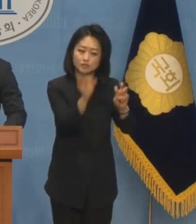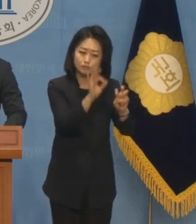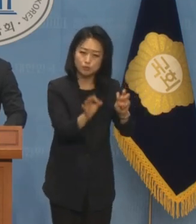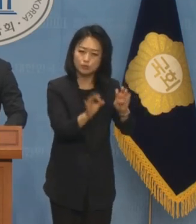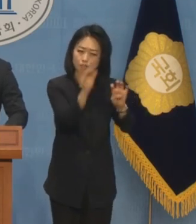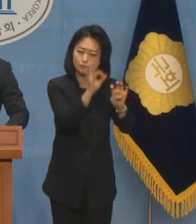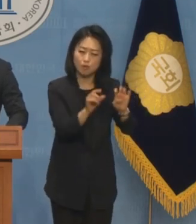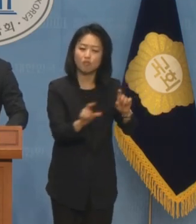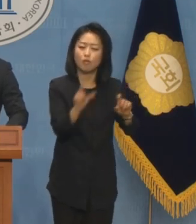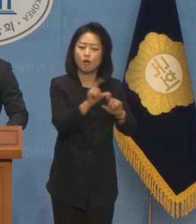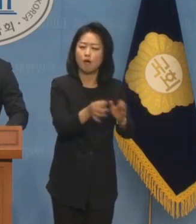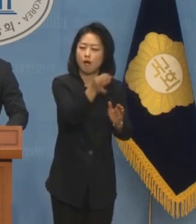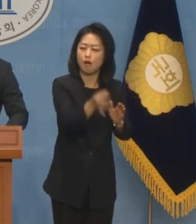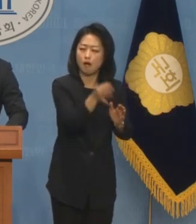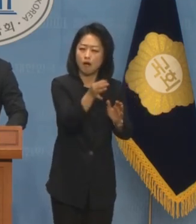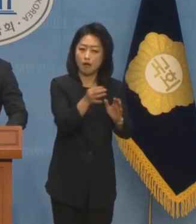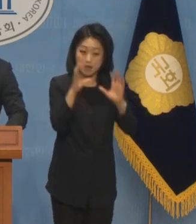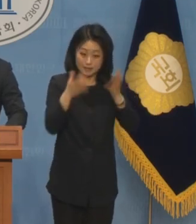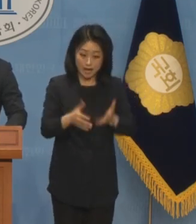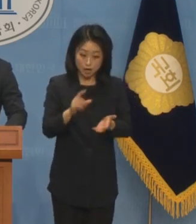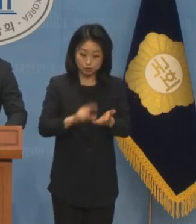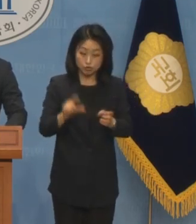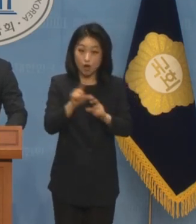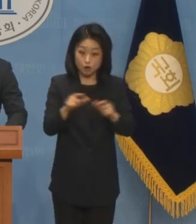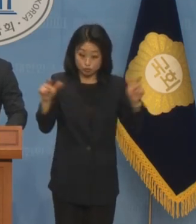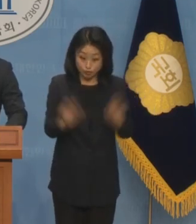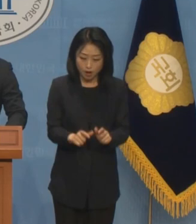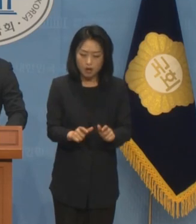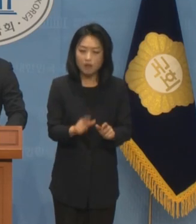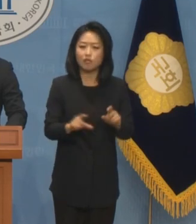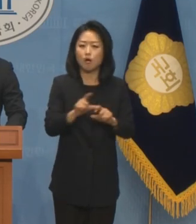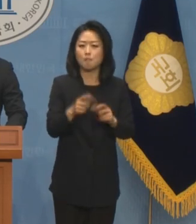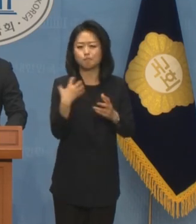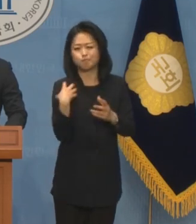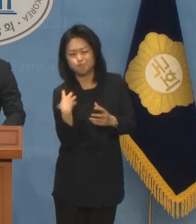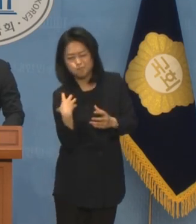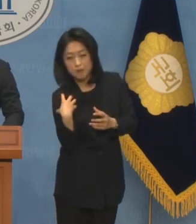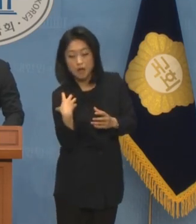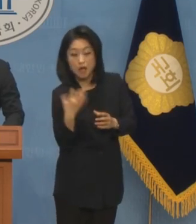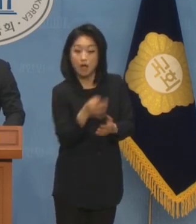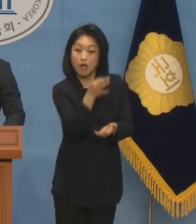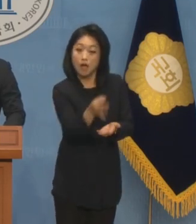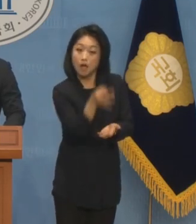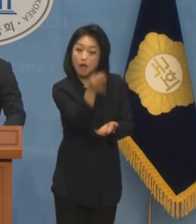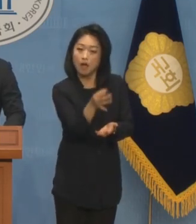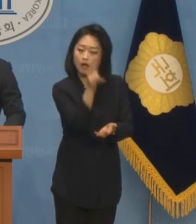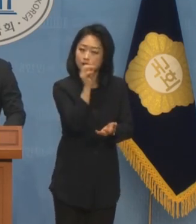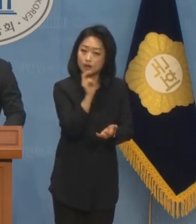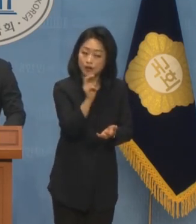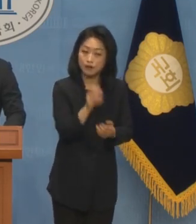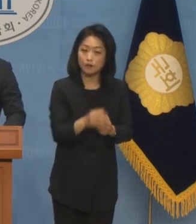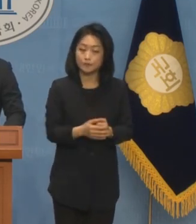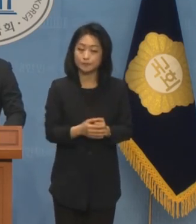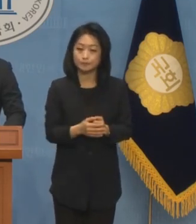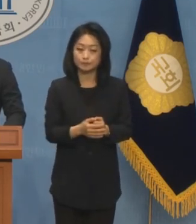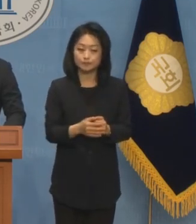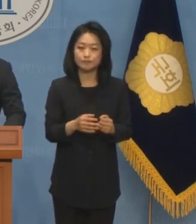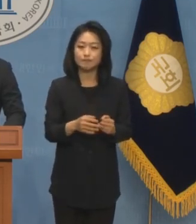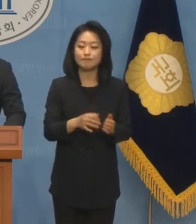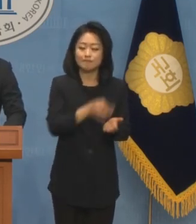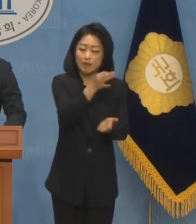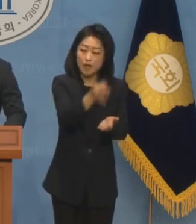악하면 더 많이 인상해야 할 겁니다 설령 미래 세대가 높은 보험요율을 감당한다고 하더라도